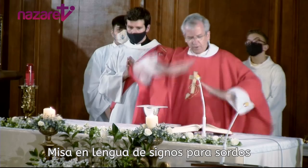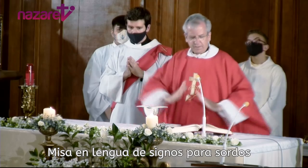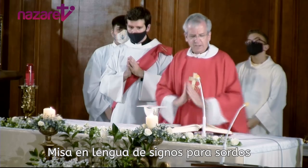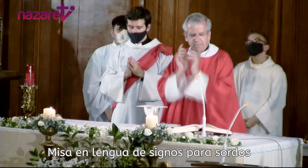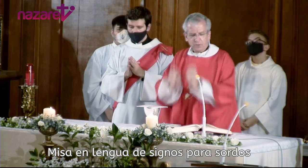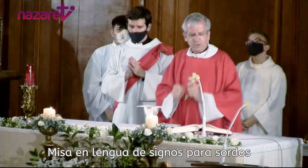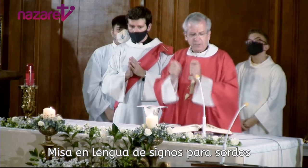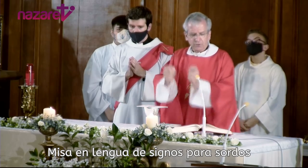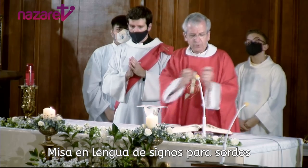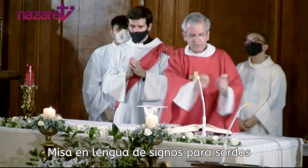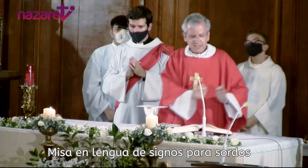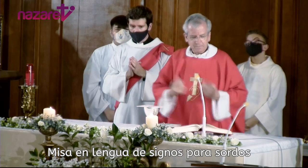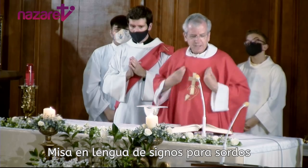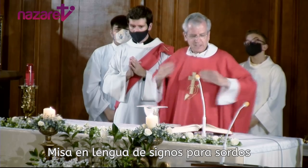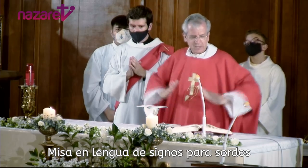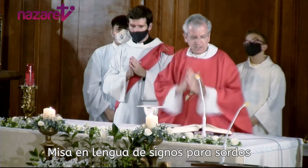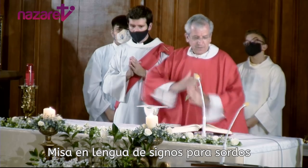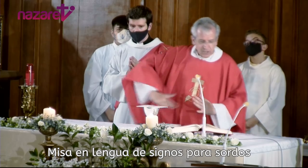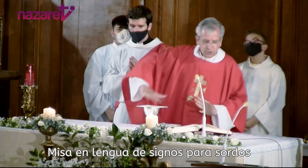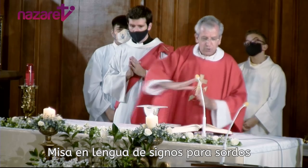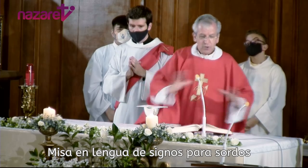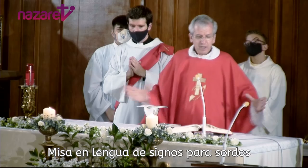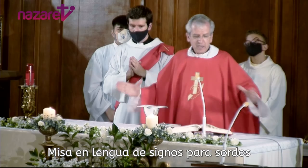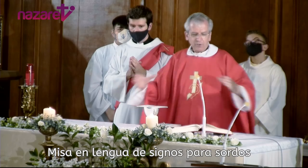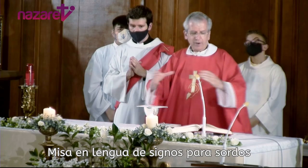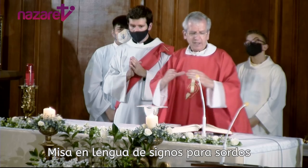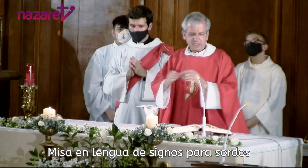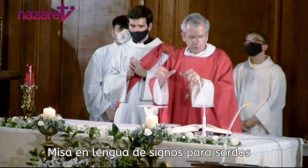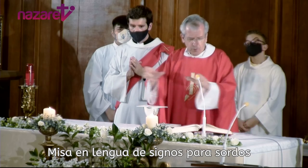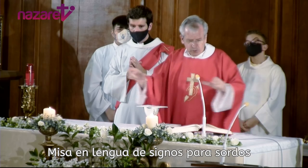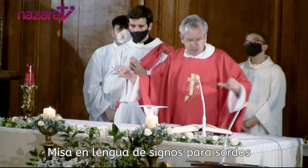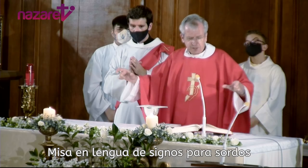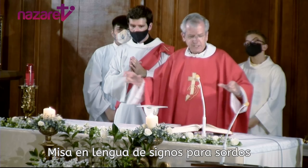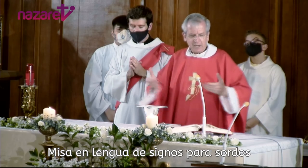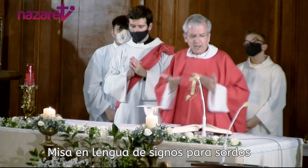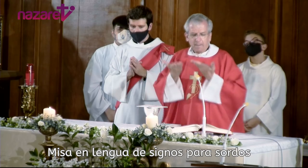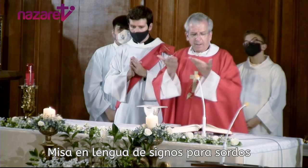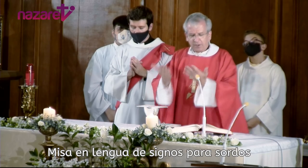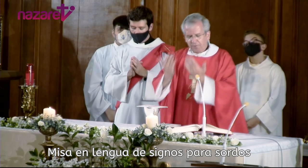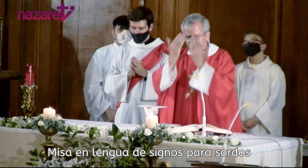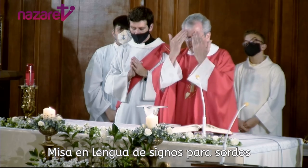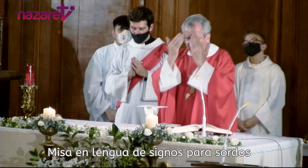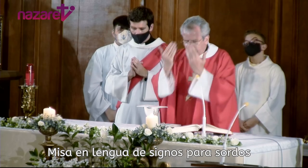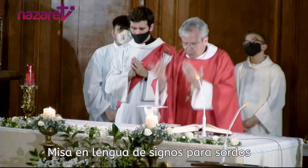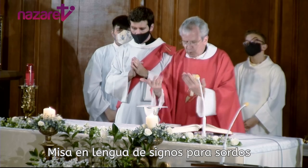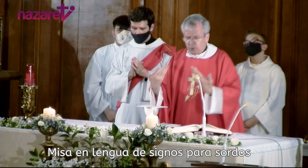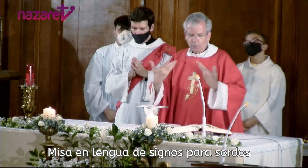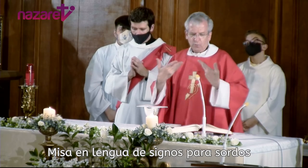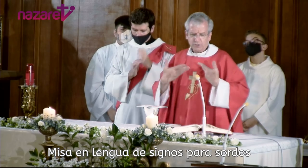del Espíritu Santo, das vida y santificas todo, y congregas a tu pueblo sin cesar, para que ofrezca en tu honor un